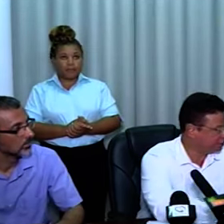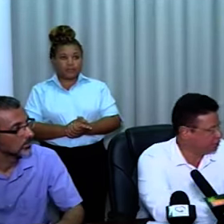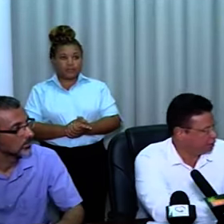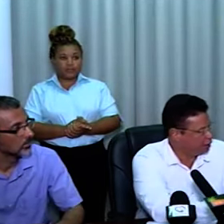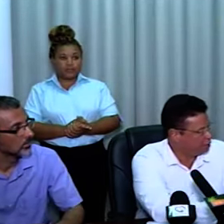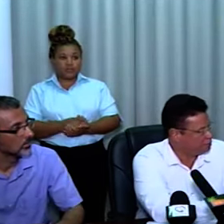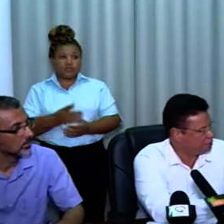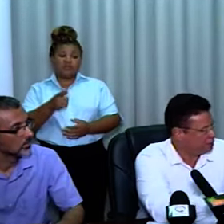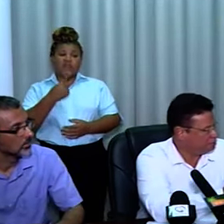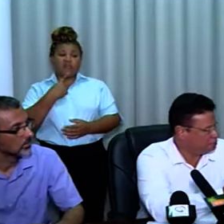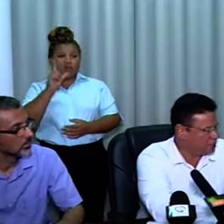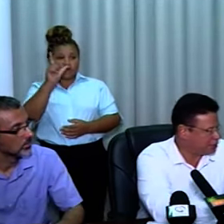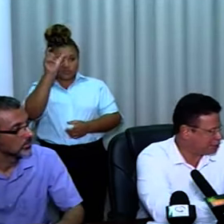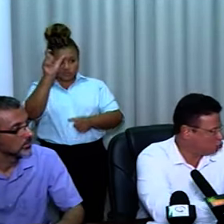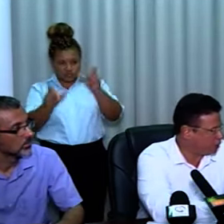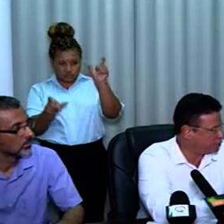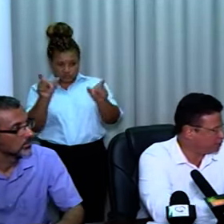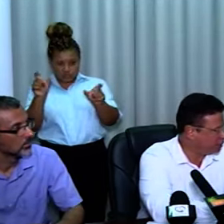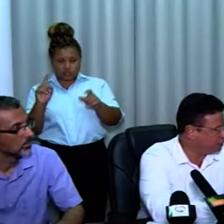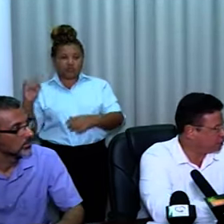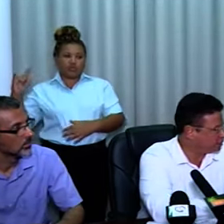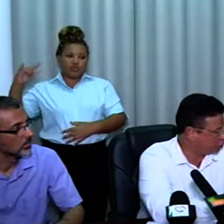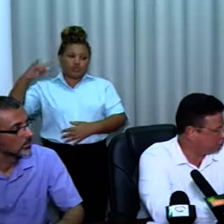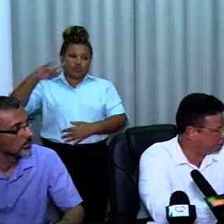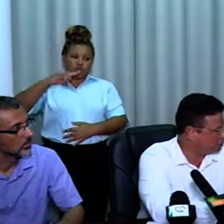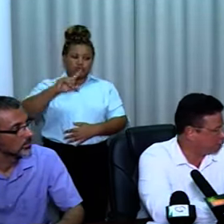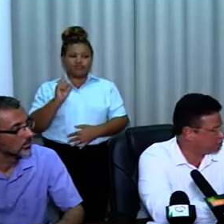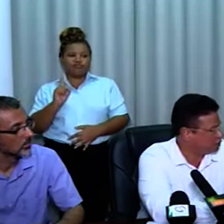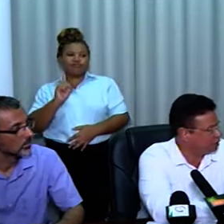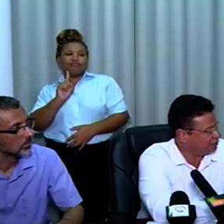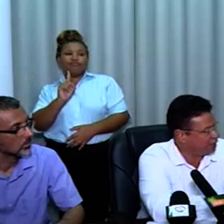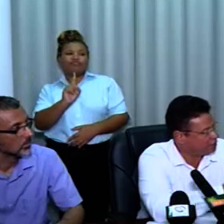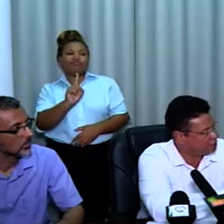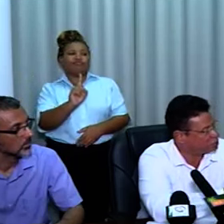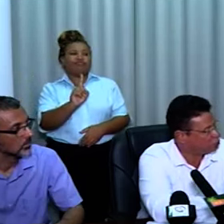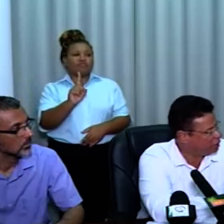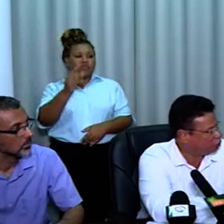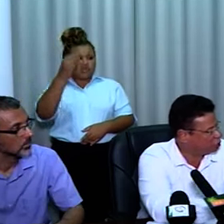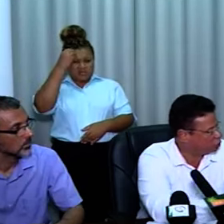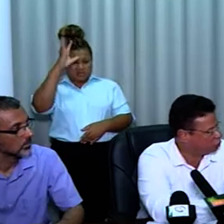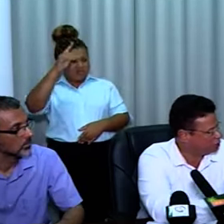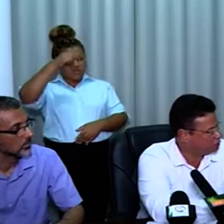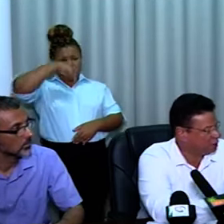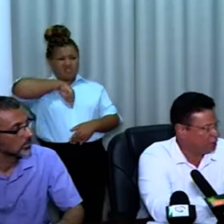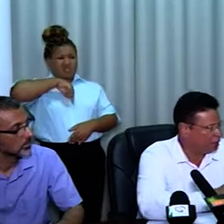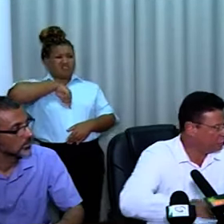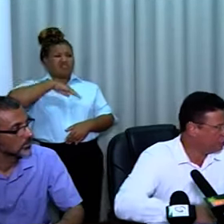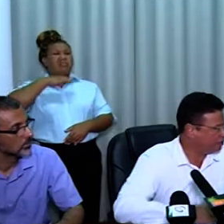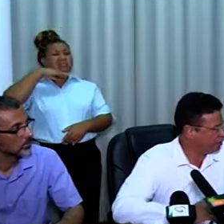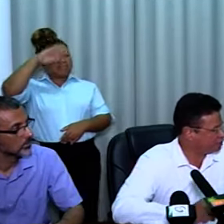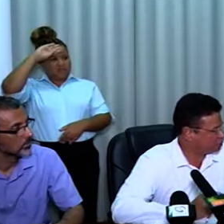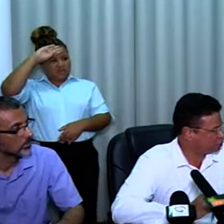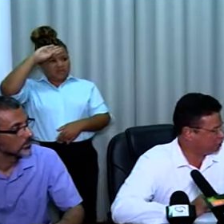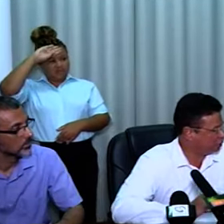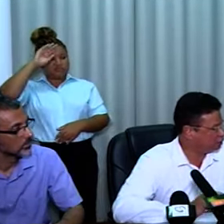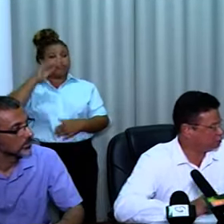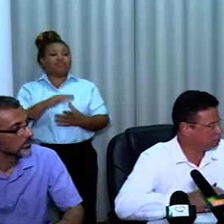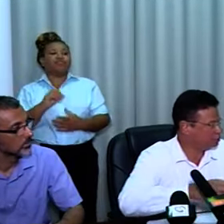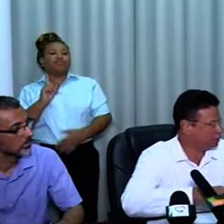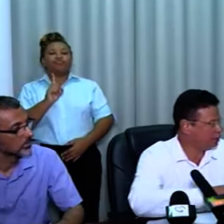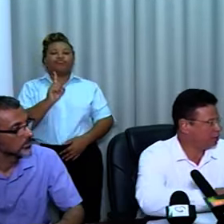descendre, ça dit que nous ne respectons pas dans cet homme. À cause de ça, il fait exit screening quand il sorti. Dubaï fait exit